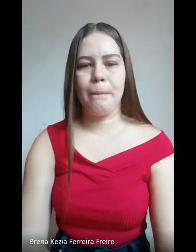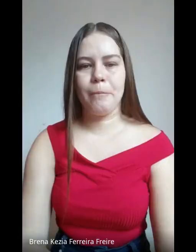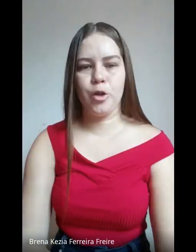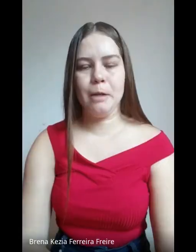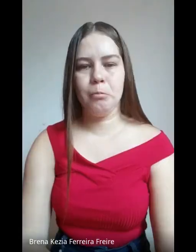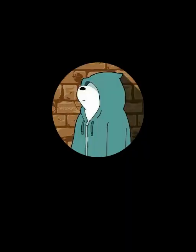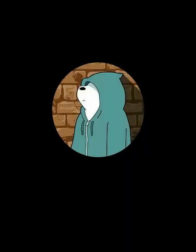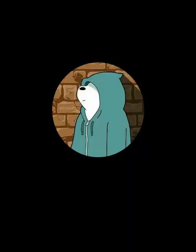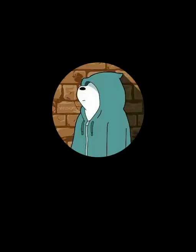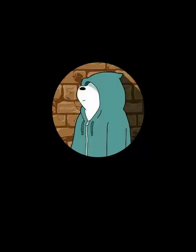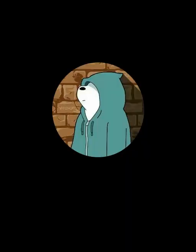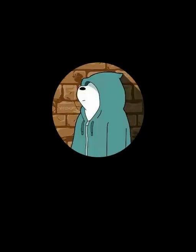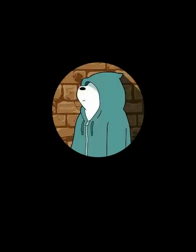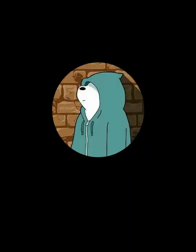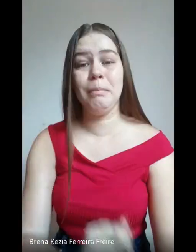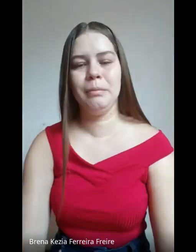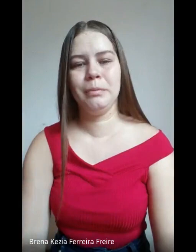José? Não, Felipe, desculpa.